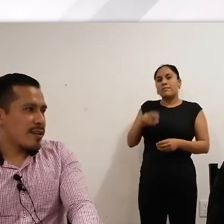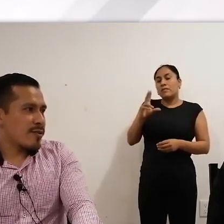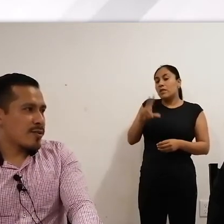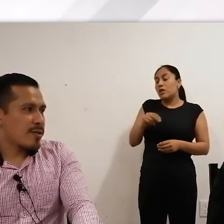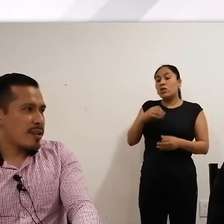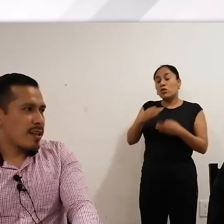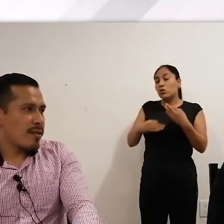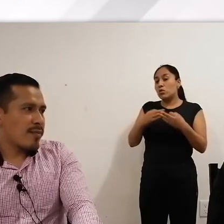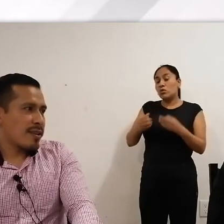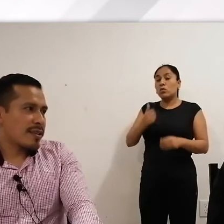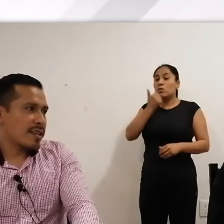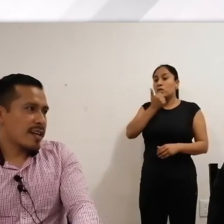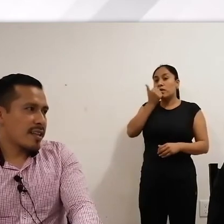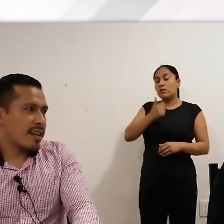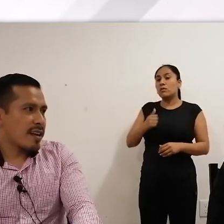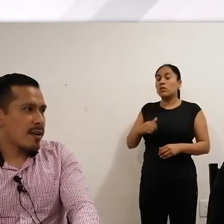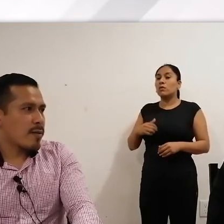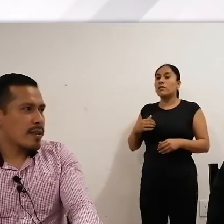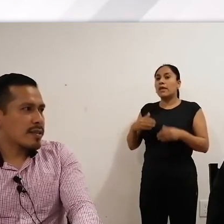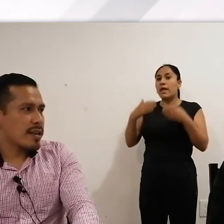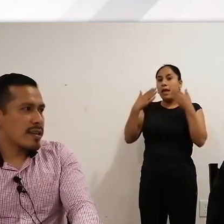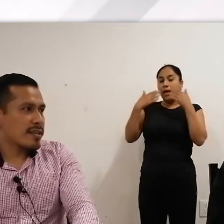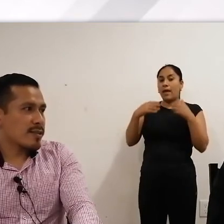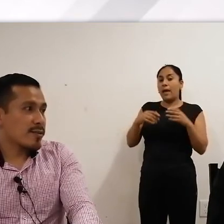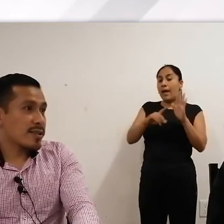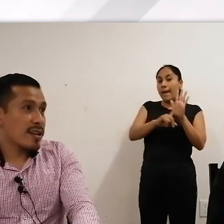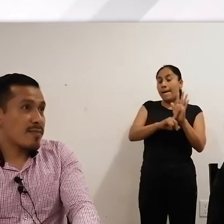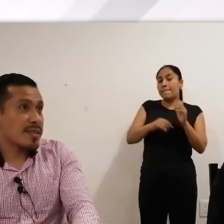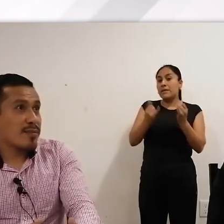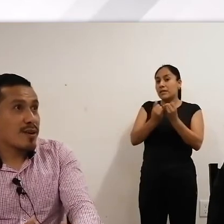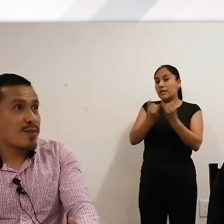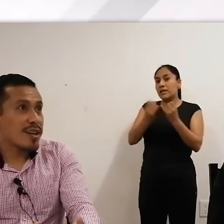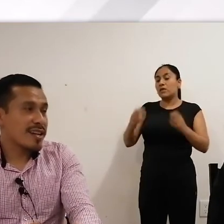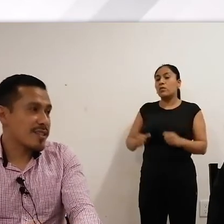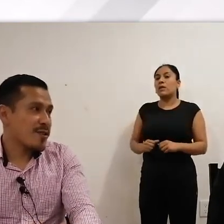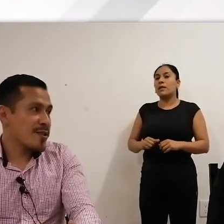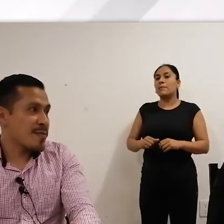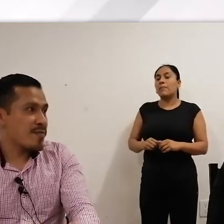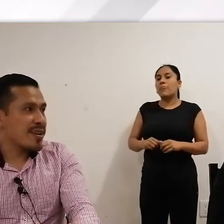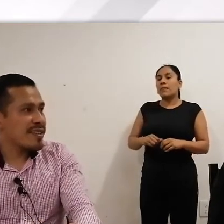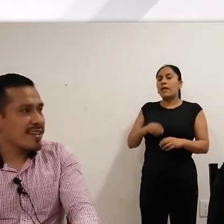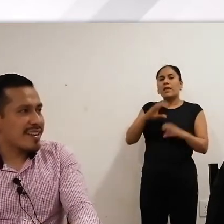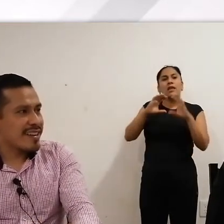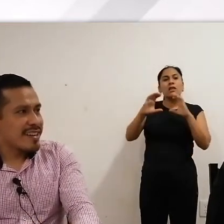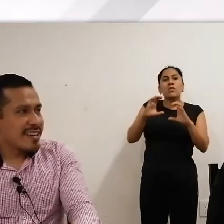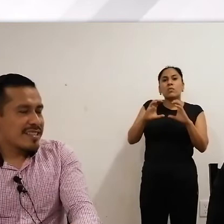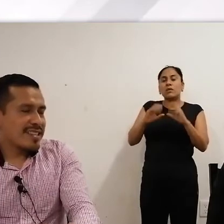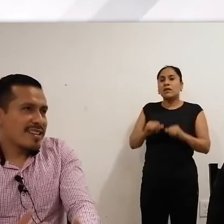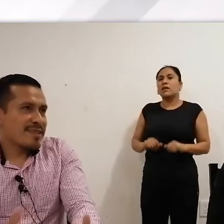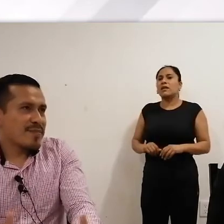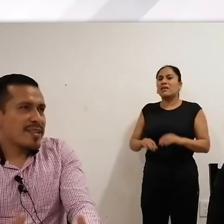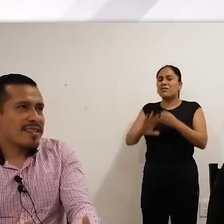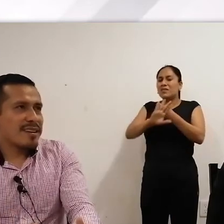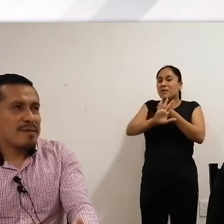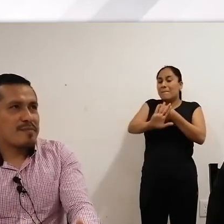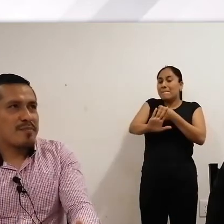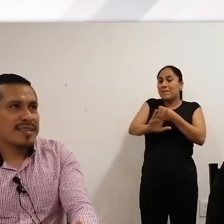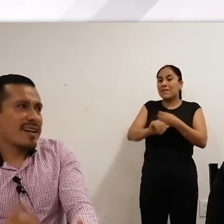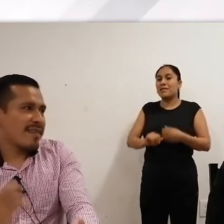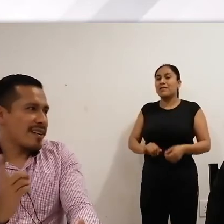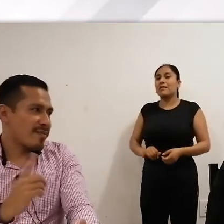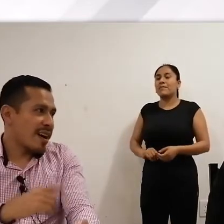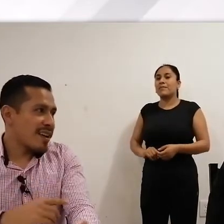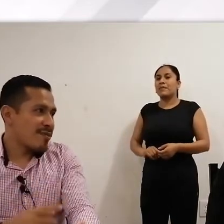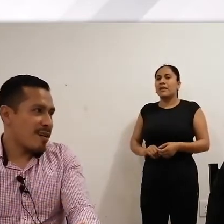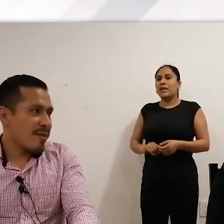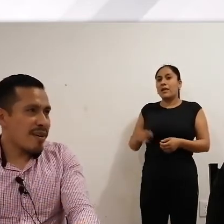alumnos tienen consolidado el aprendizaje de la lengua de señas, entonces la misma comunicación impide. Sí, de repente